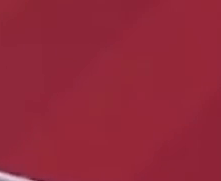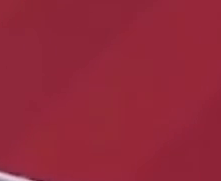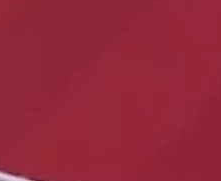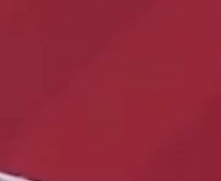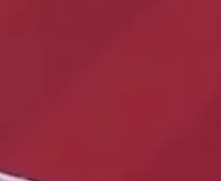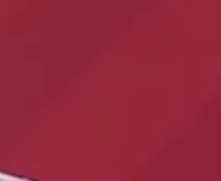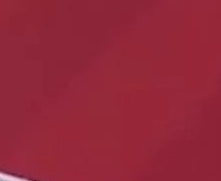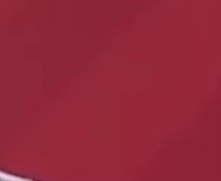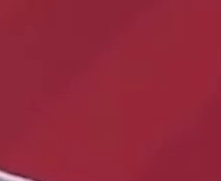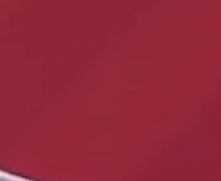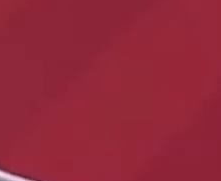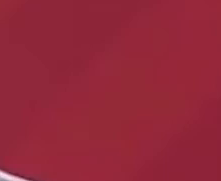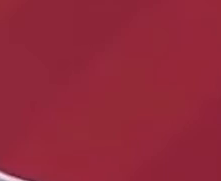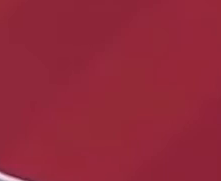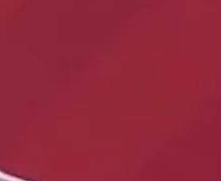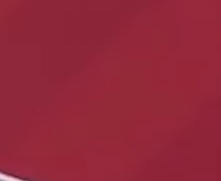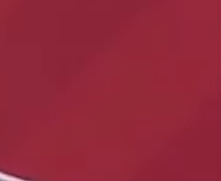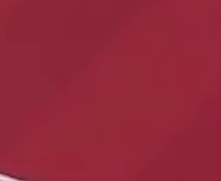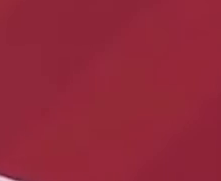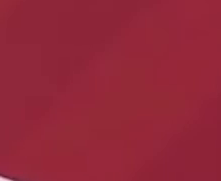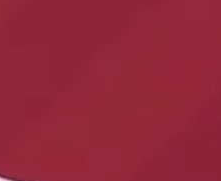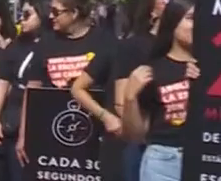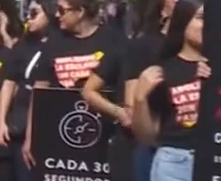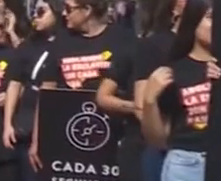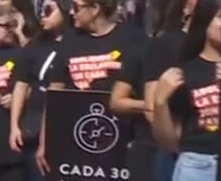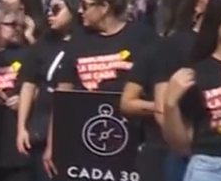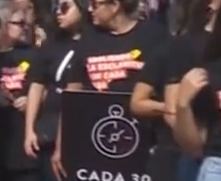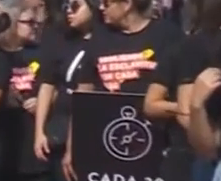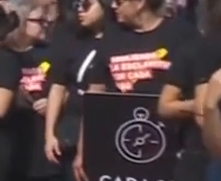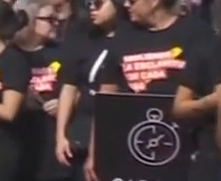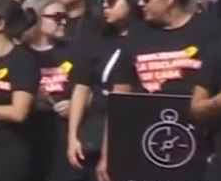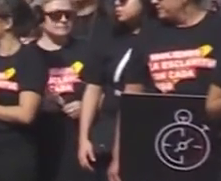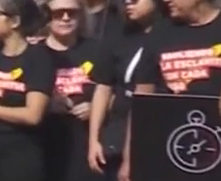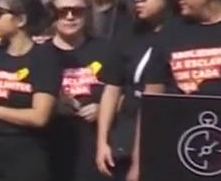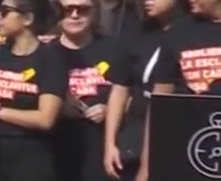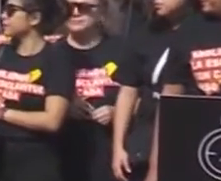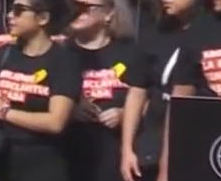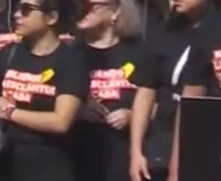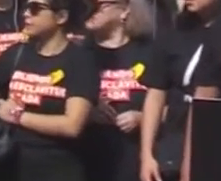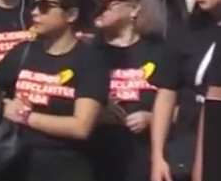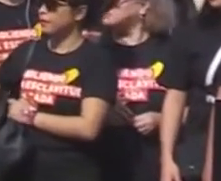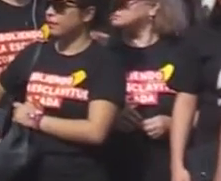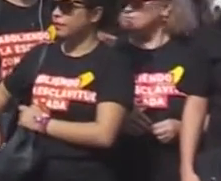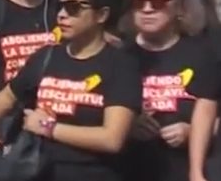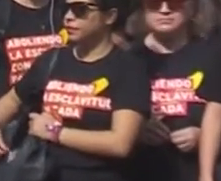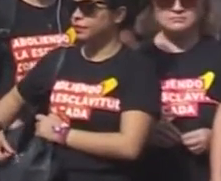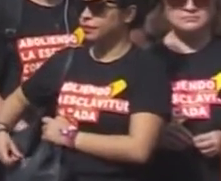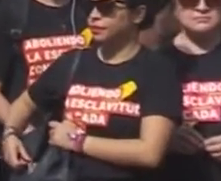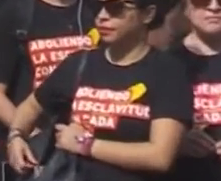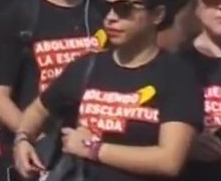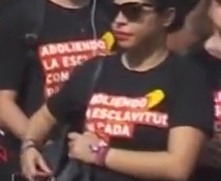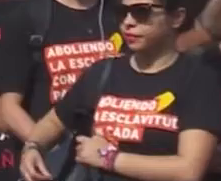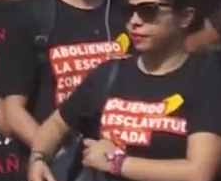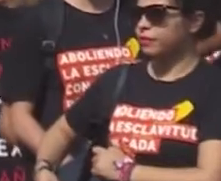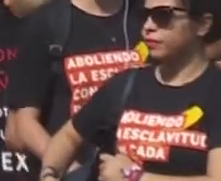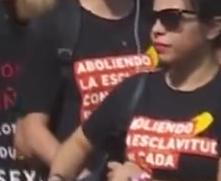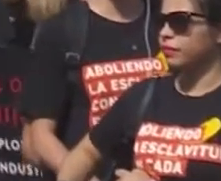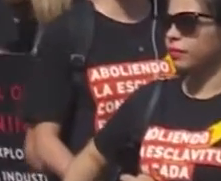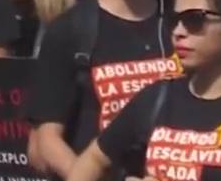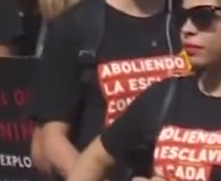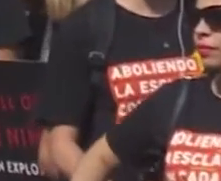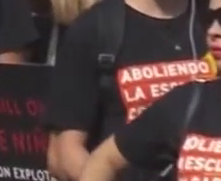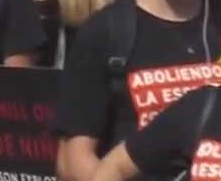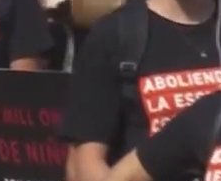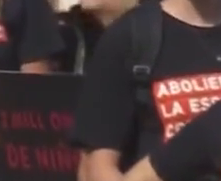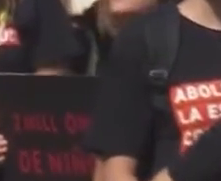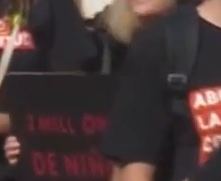y su cuarta transformación de México, mientras que la regidora de Movimiento Ciudadano, Rocío Aguilar, aprovechó para declarar que la